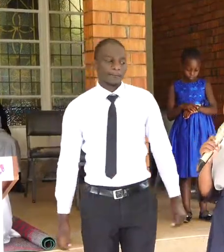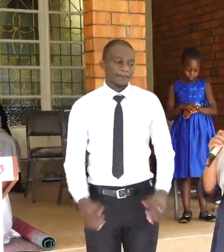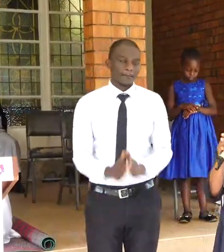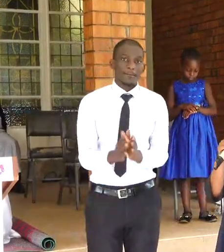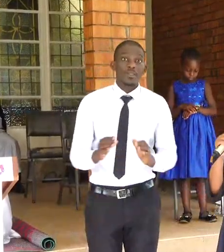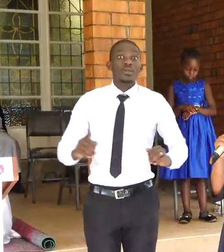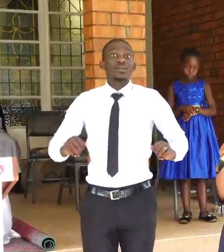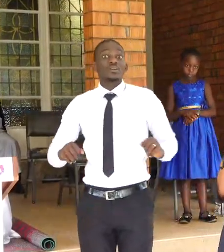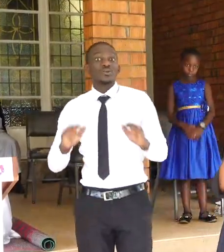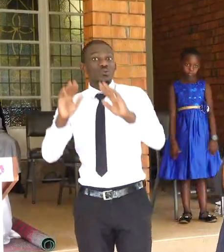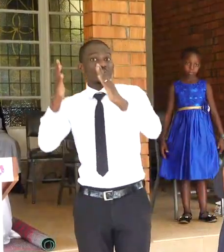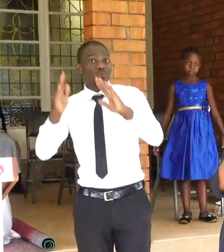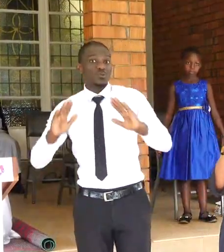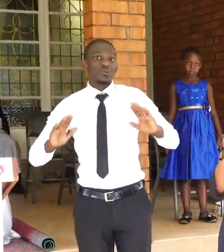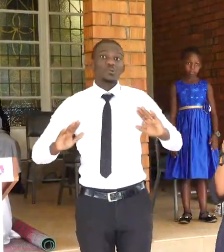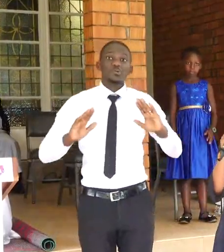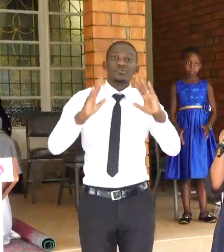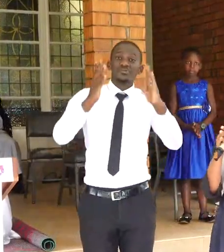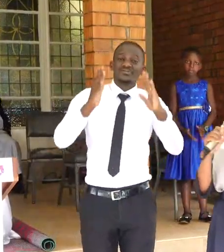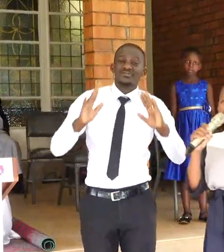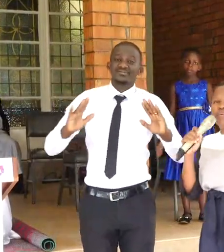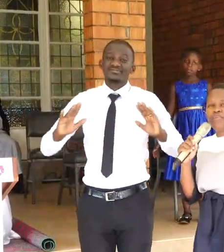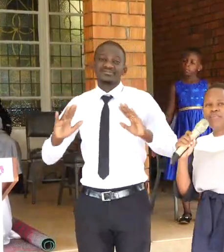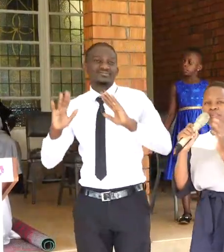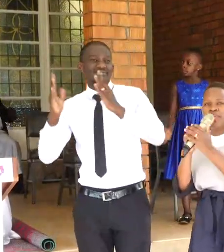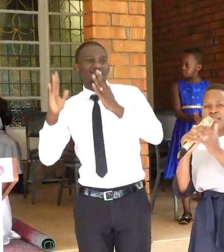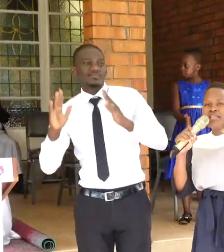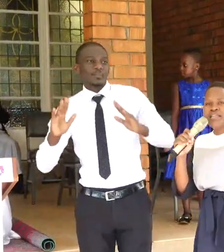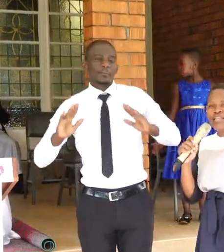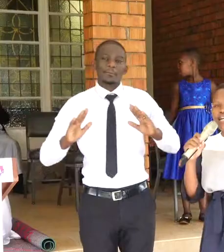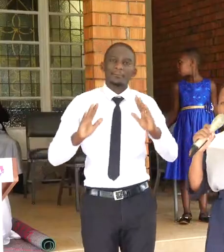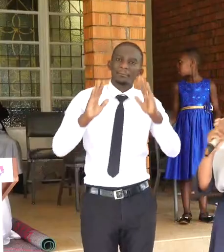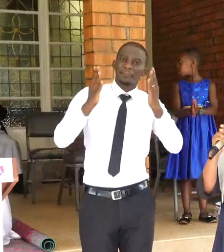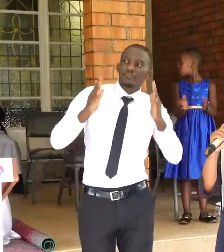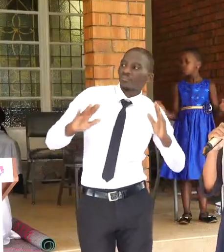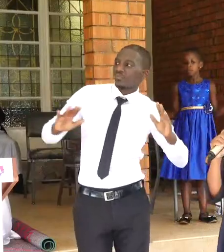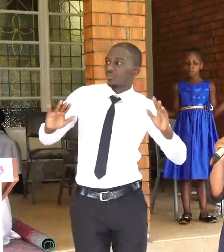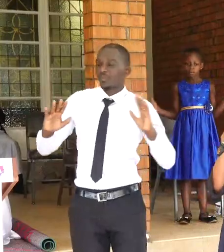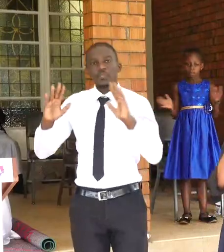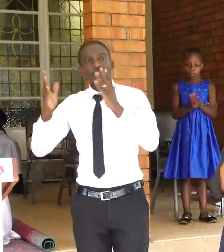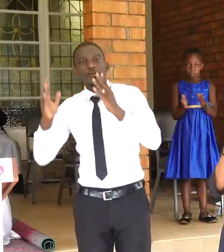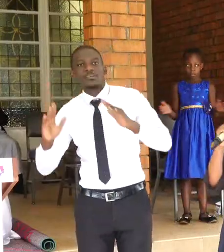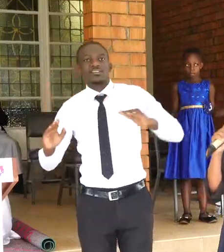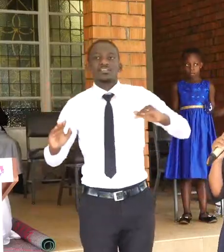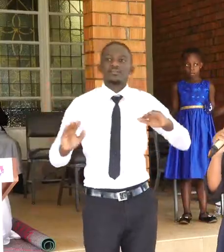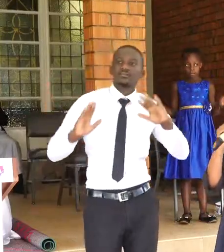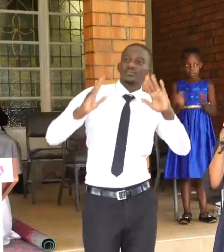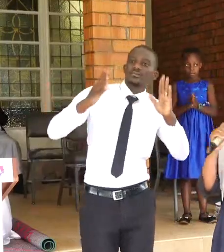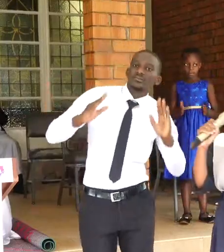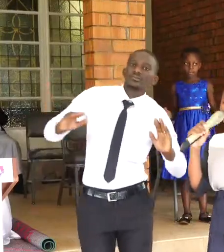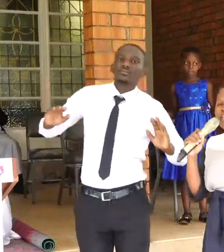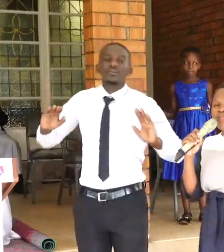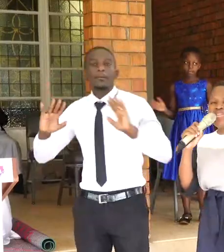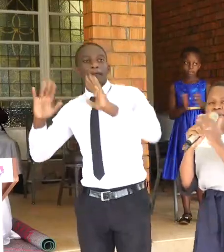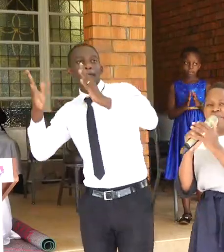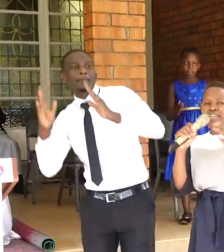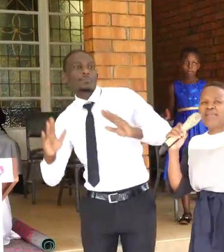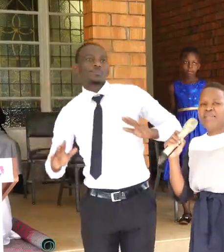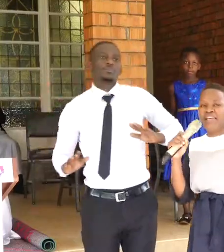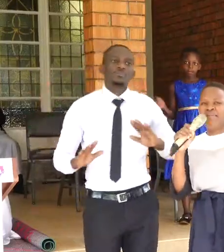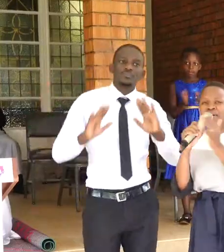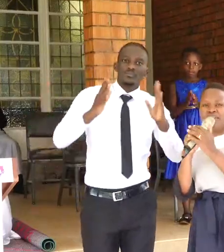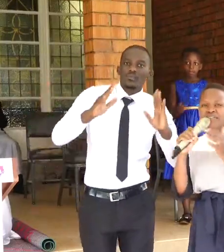Osobola okugenda maso n'omukubirako mu ngalo. Kabako w'amaanyi afuga